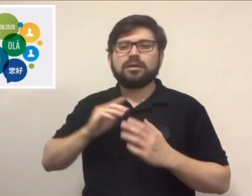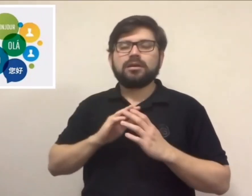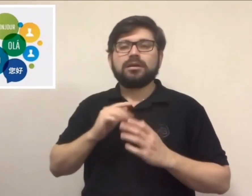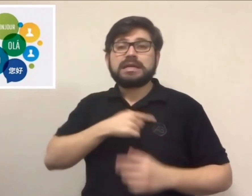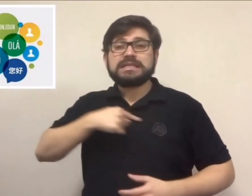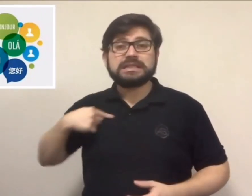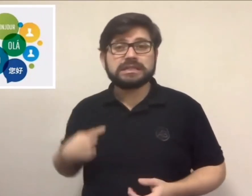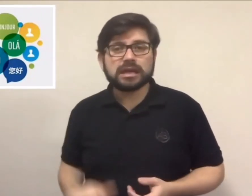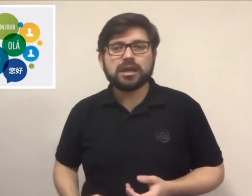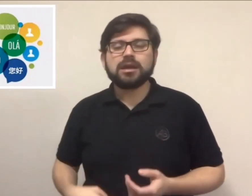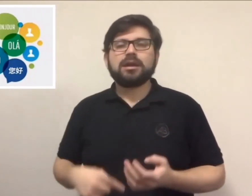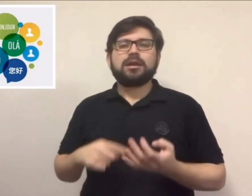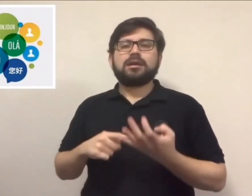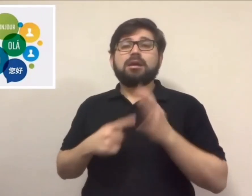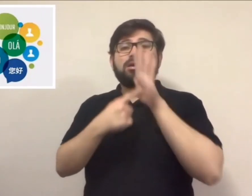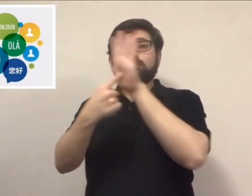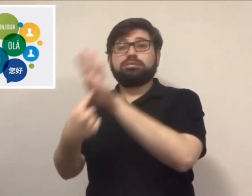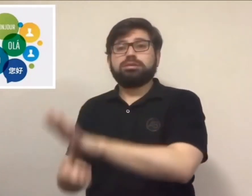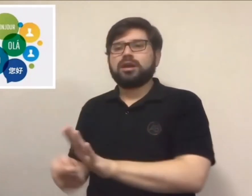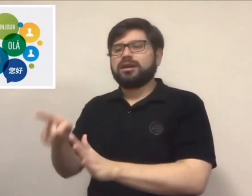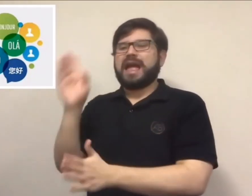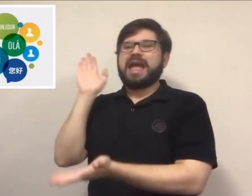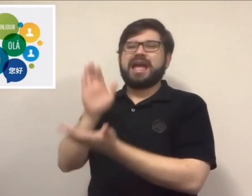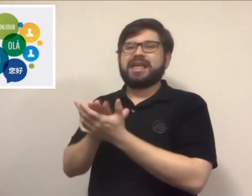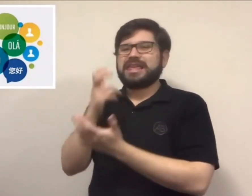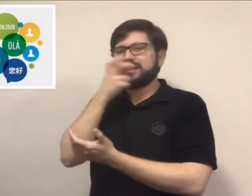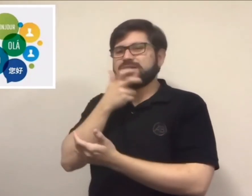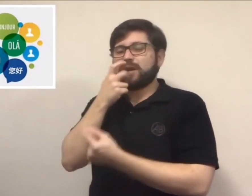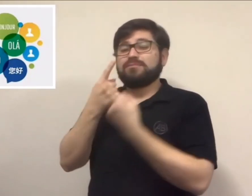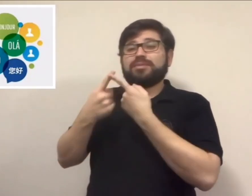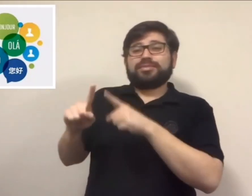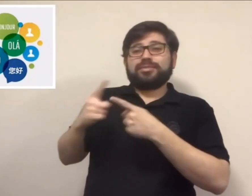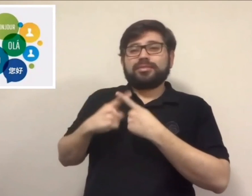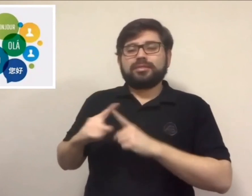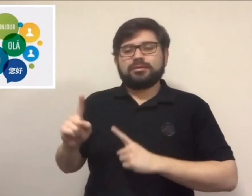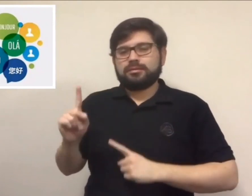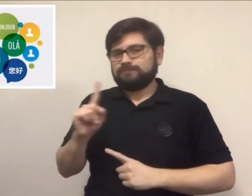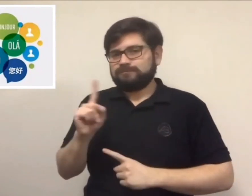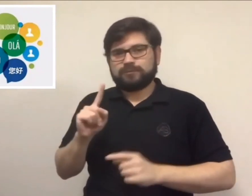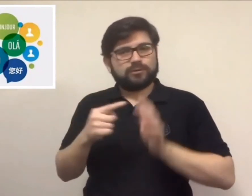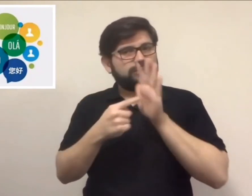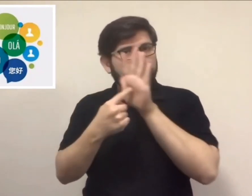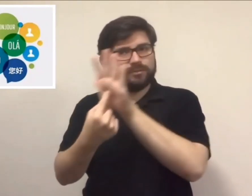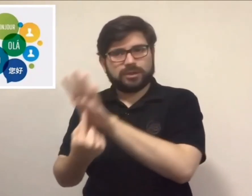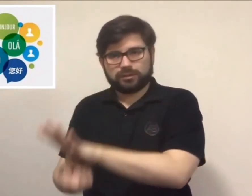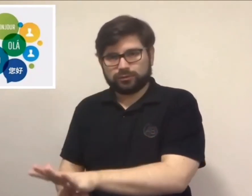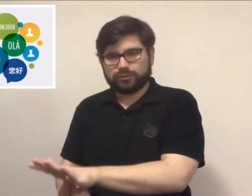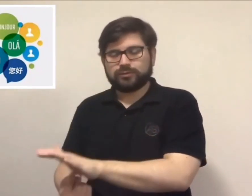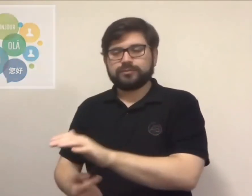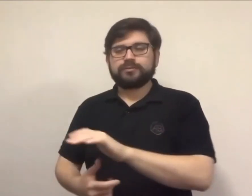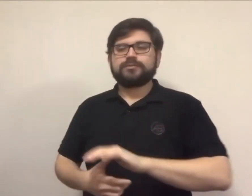que hable chino. Yo no las puedo discriminar o burlarme de ellos porque hablan un idioma distinto.